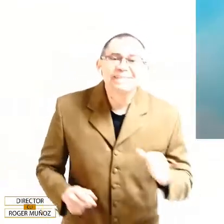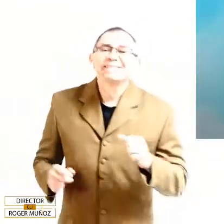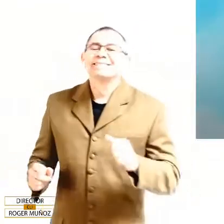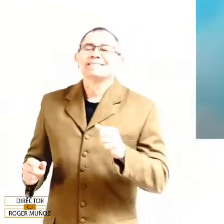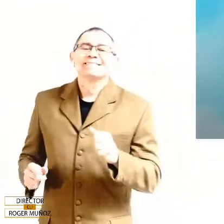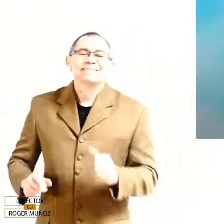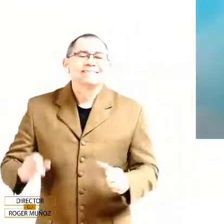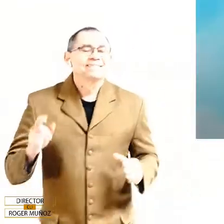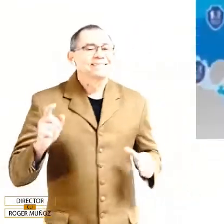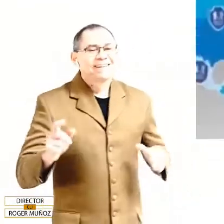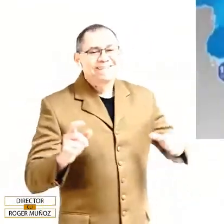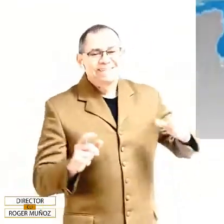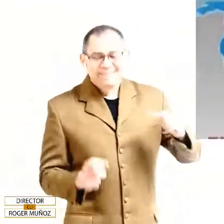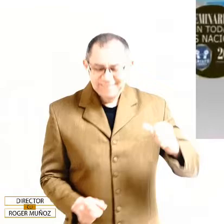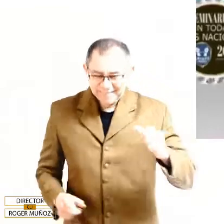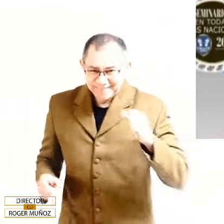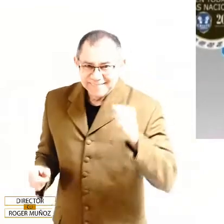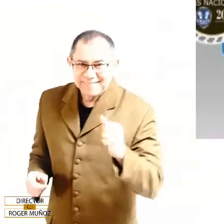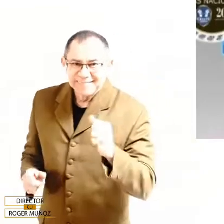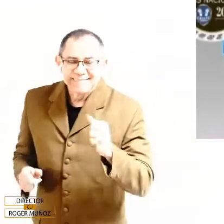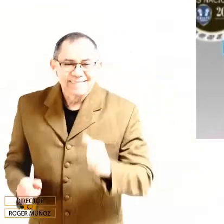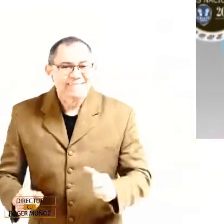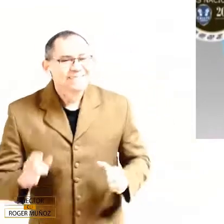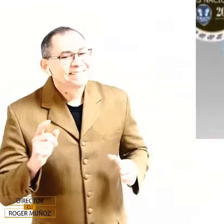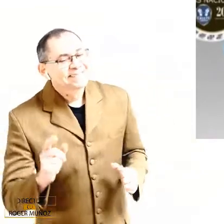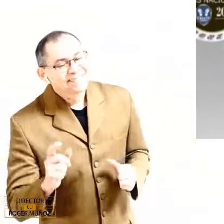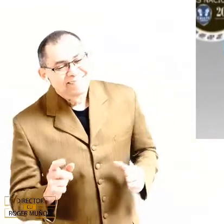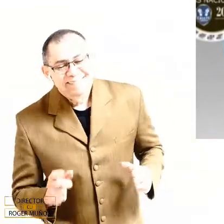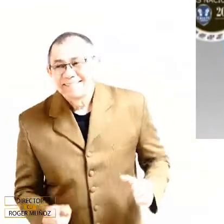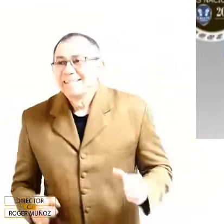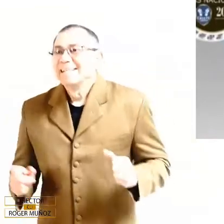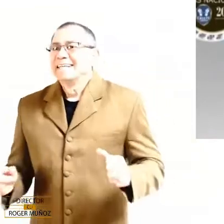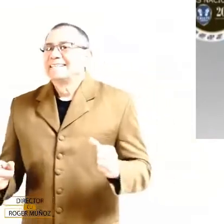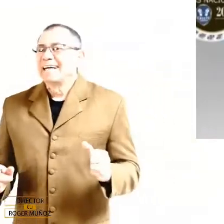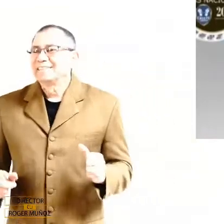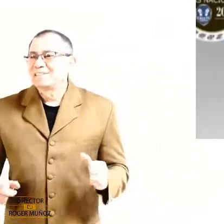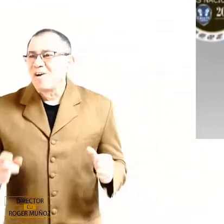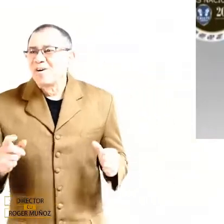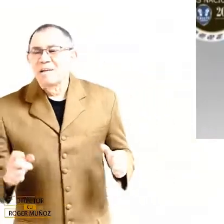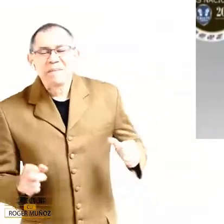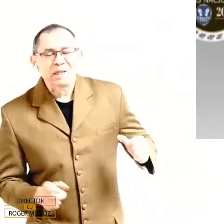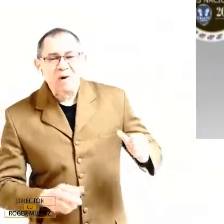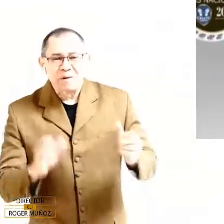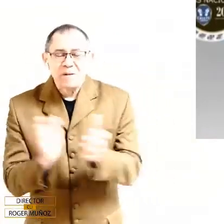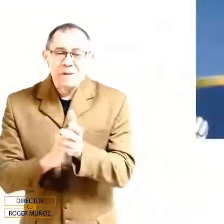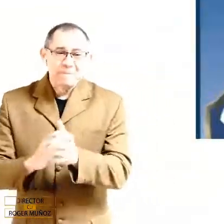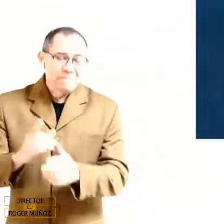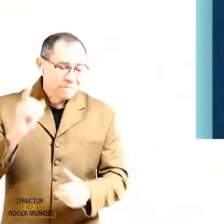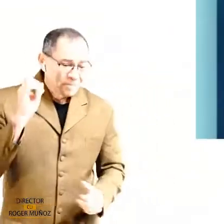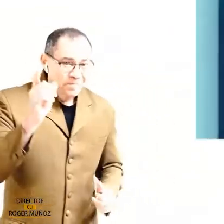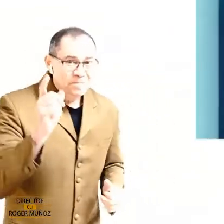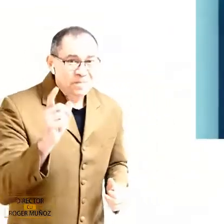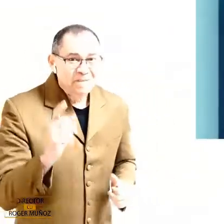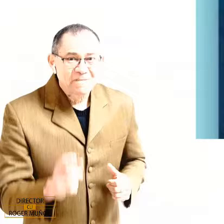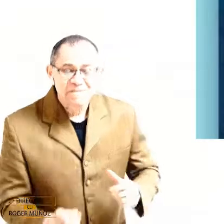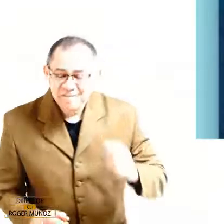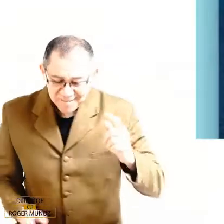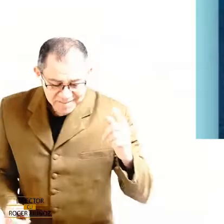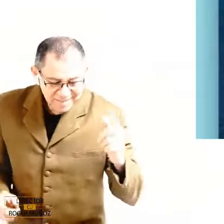libera internacional en todo el mundo y hasta el final. Santo, repito. Cristo